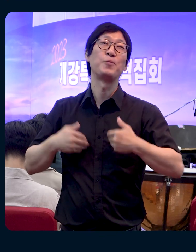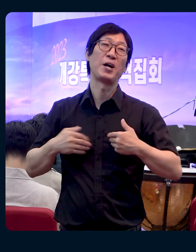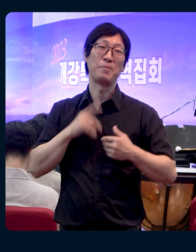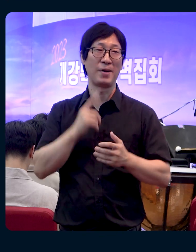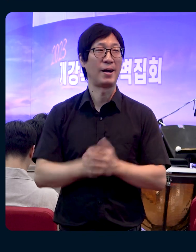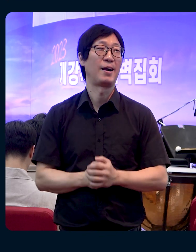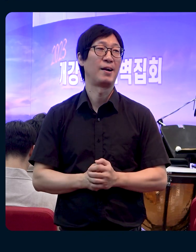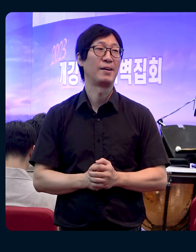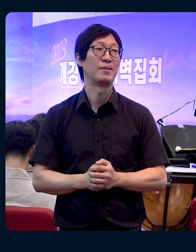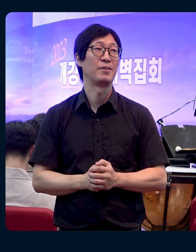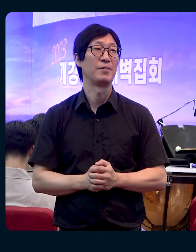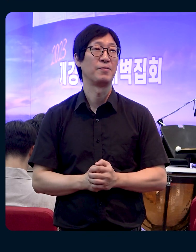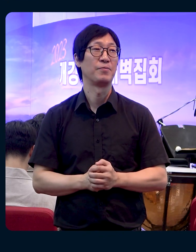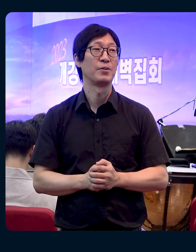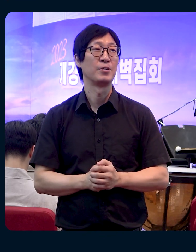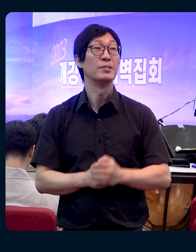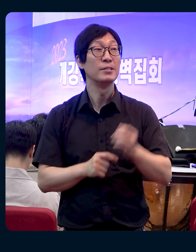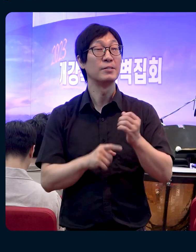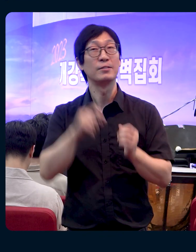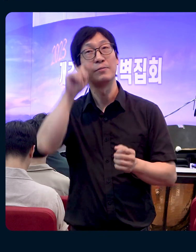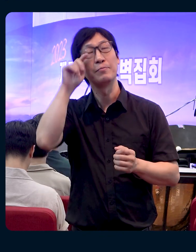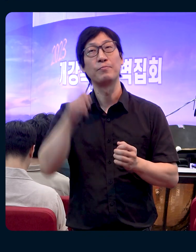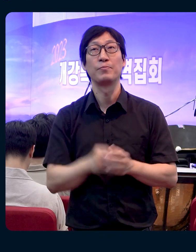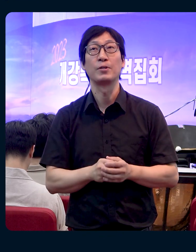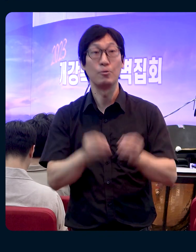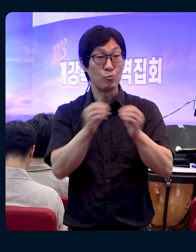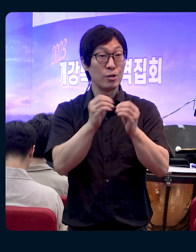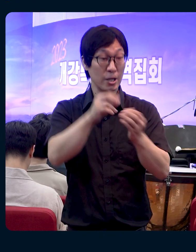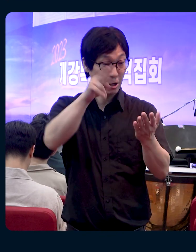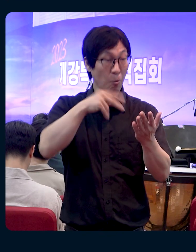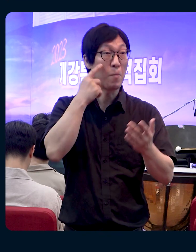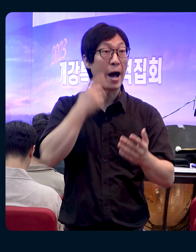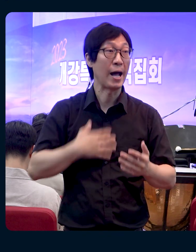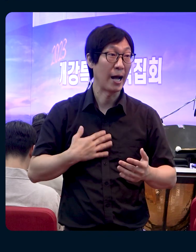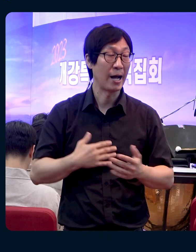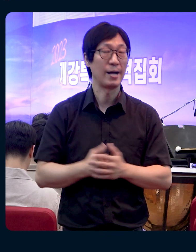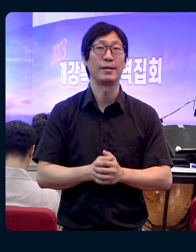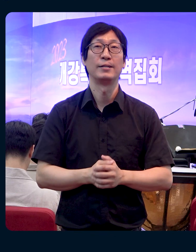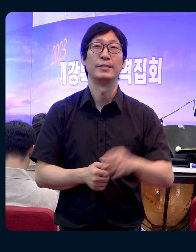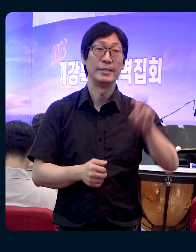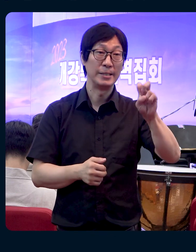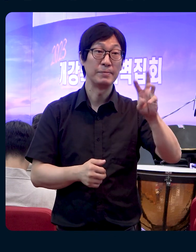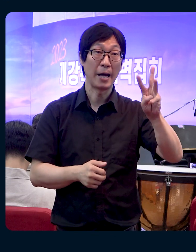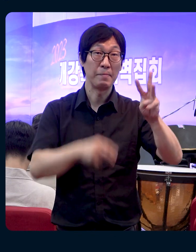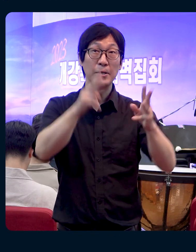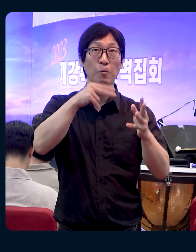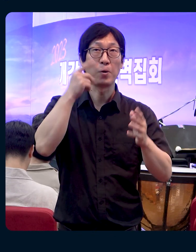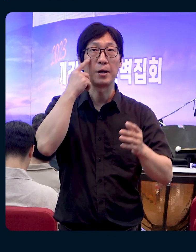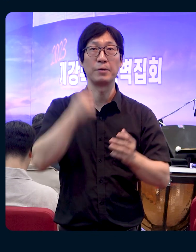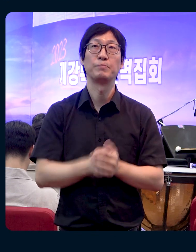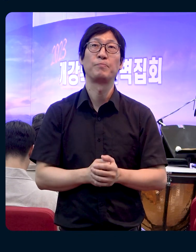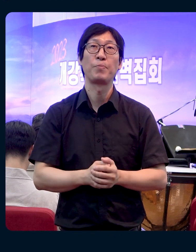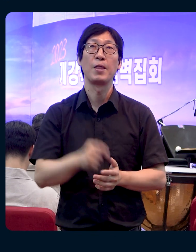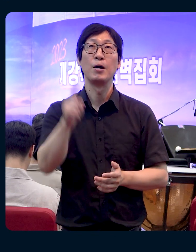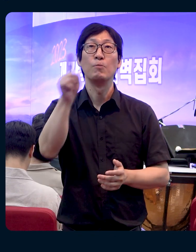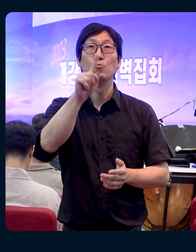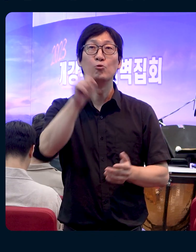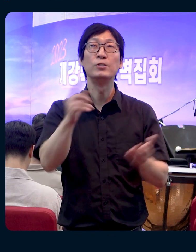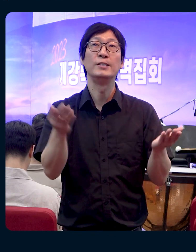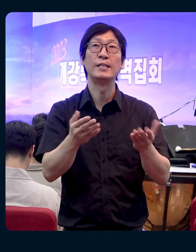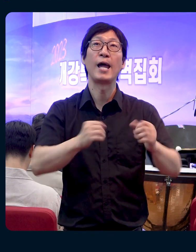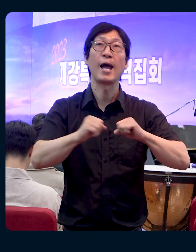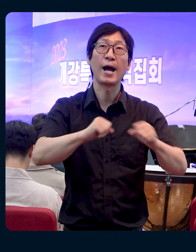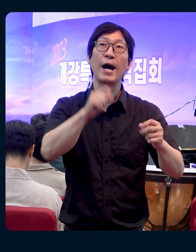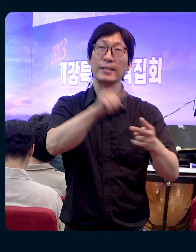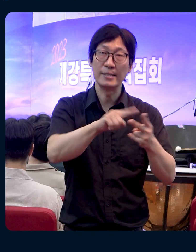있다는 겁니다. 문맥적으로 봐도 그렇습니다. 우리 23절 다시 한번 같이 읽겠습니다. 23절 같이 읽습니다.